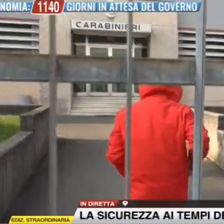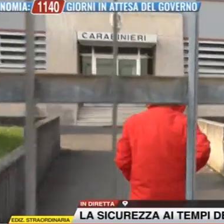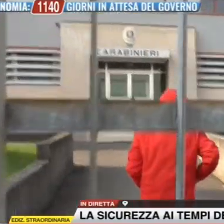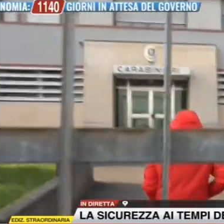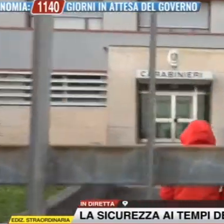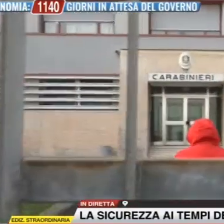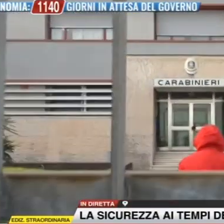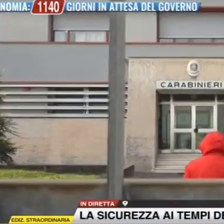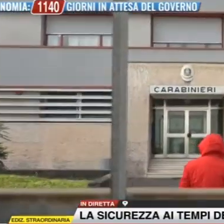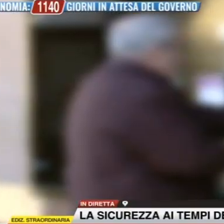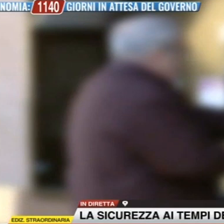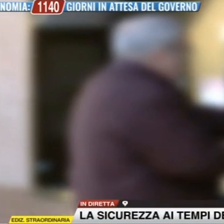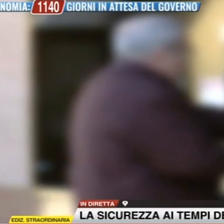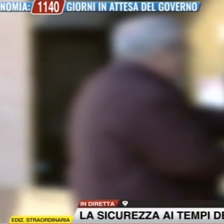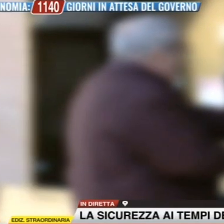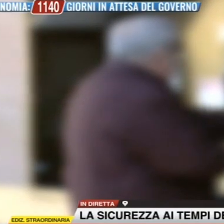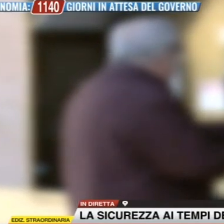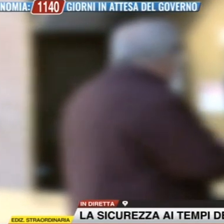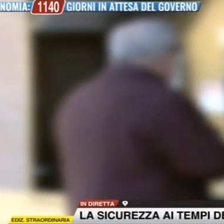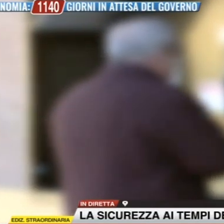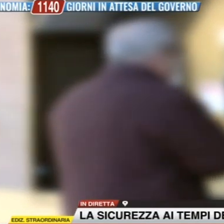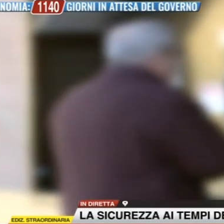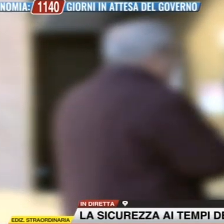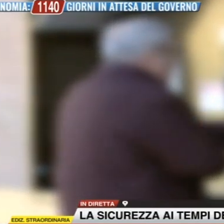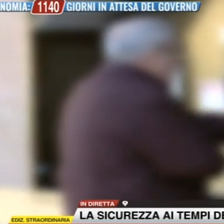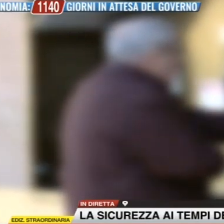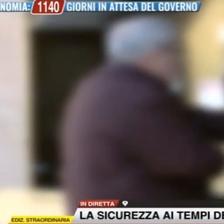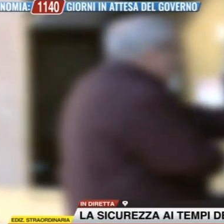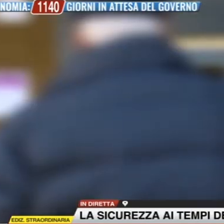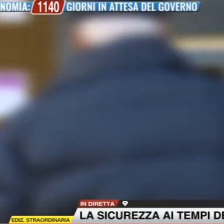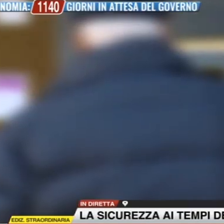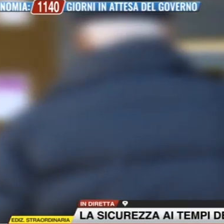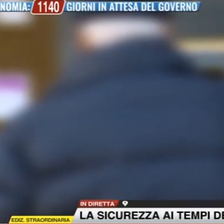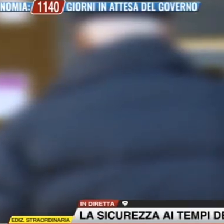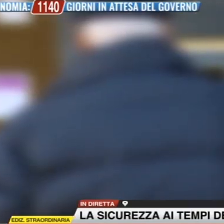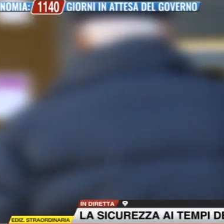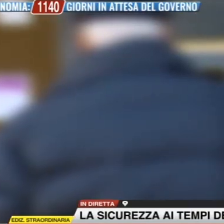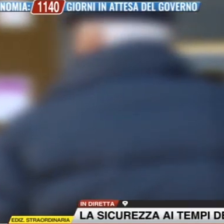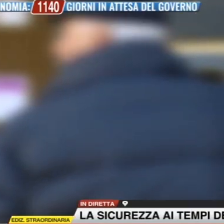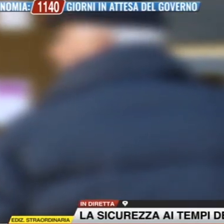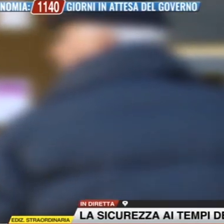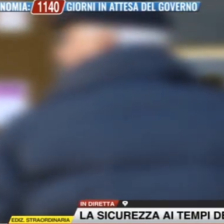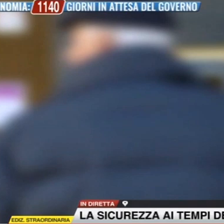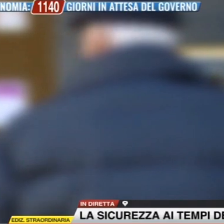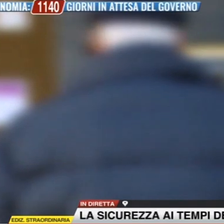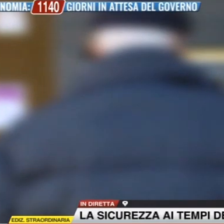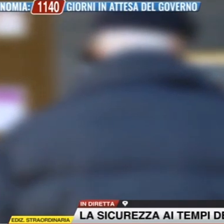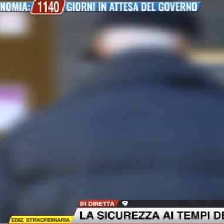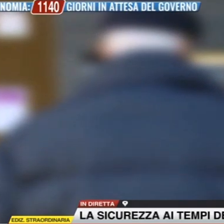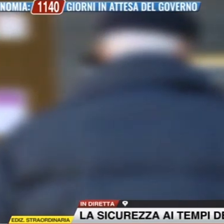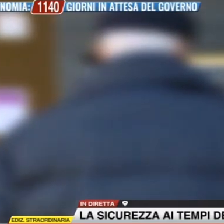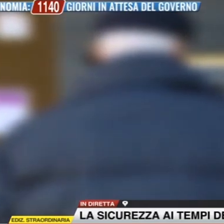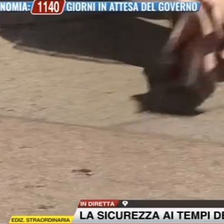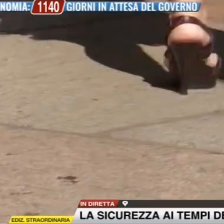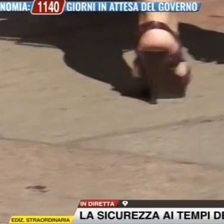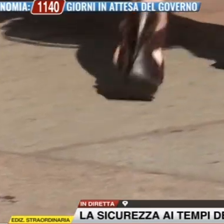si diceva, no? lo smart working purtroppo si è applicato anche ai malfattori. È un dato in